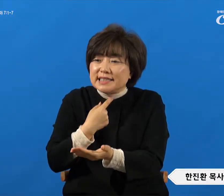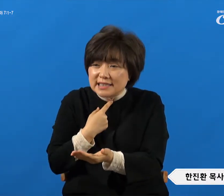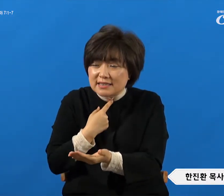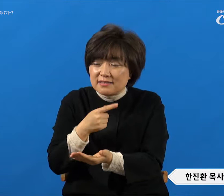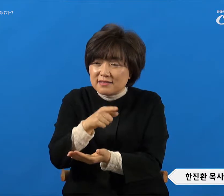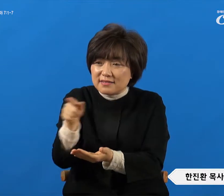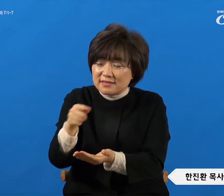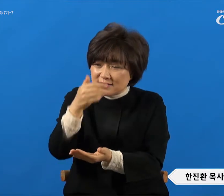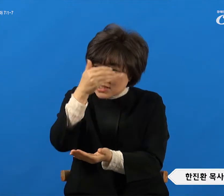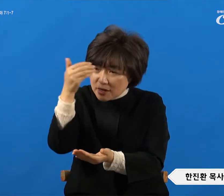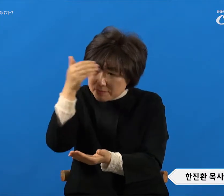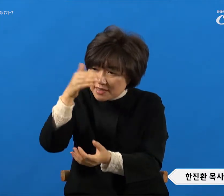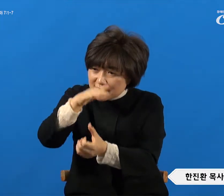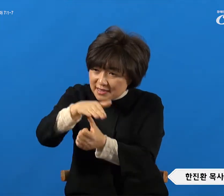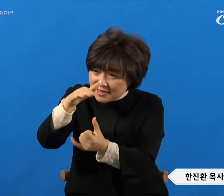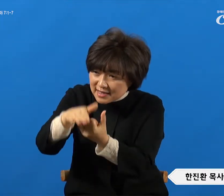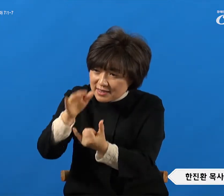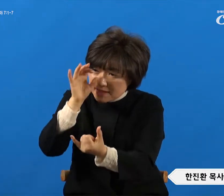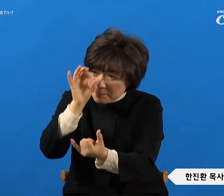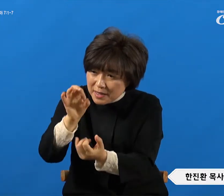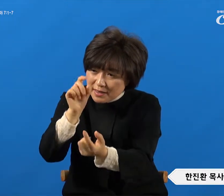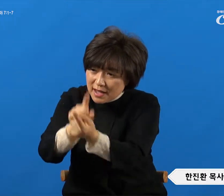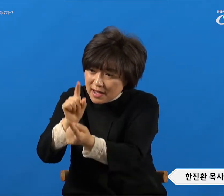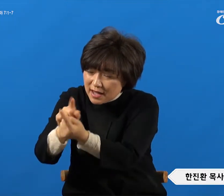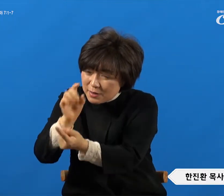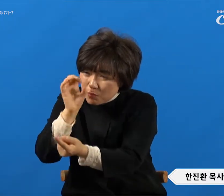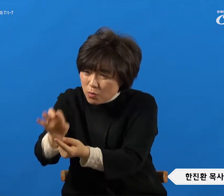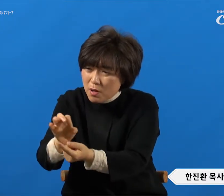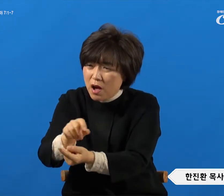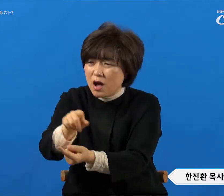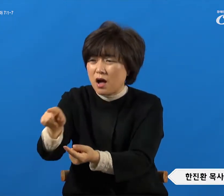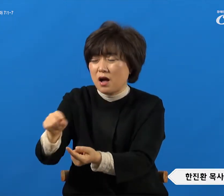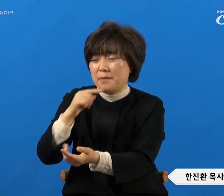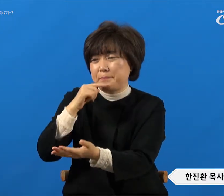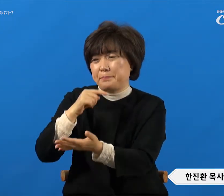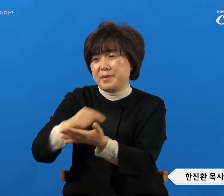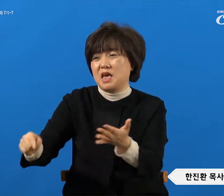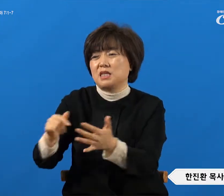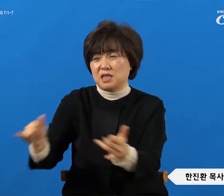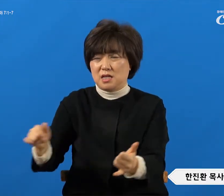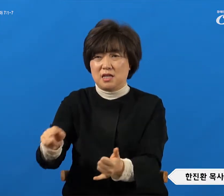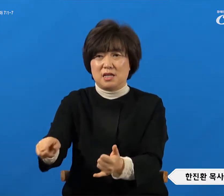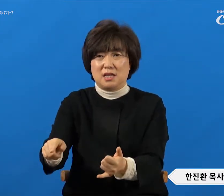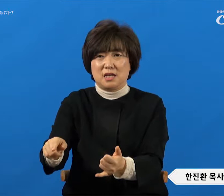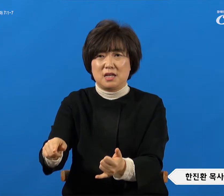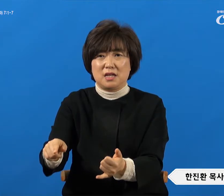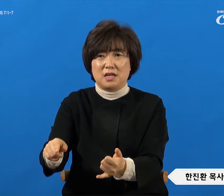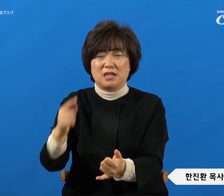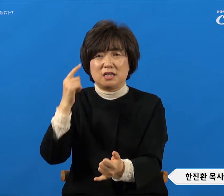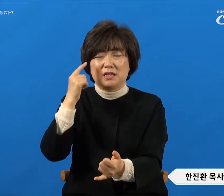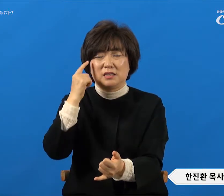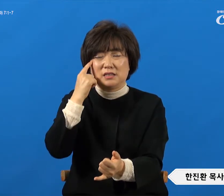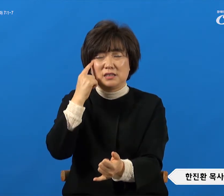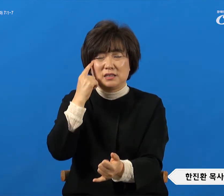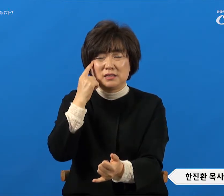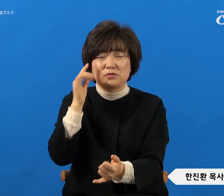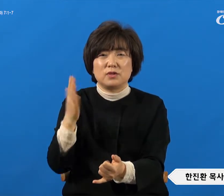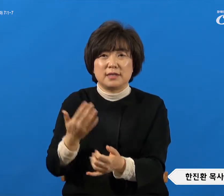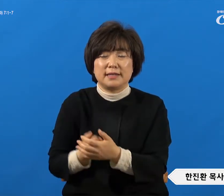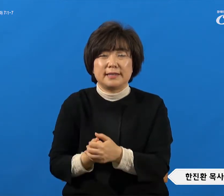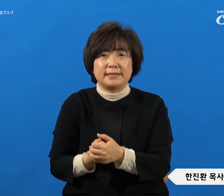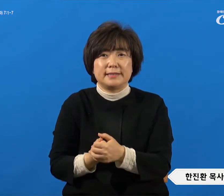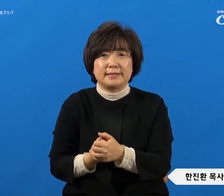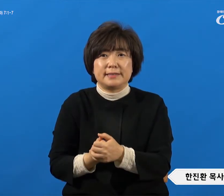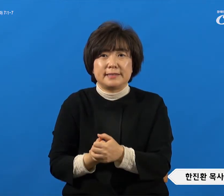청소년들도 가까이 이렇게 사귀고 대화를 해보면 그들도 피해자라는 것을 쉽게 알 수 있다는 것입니다.